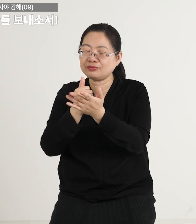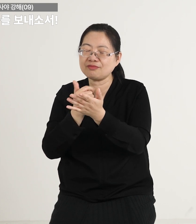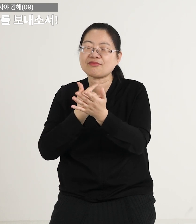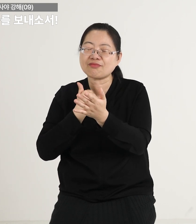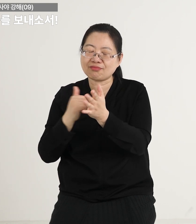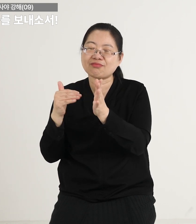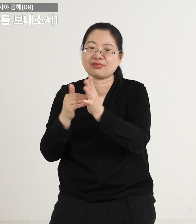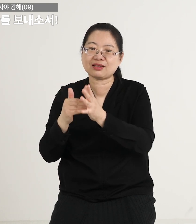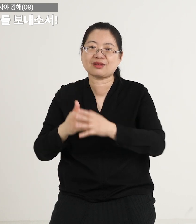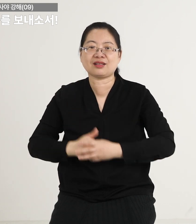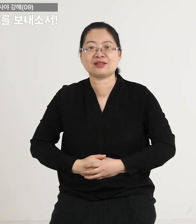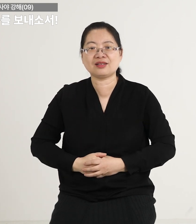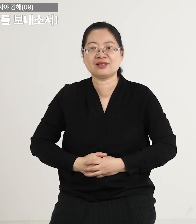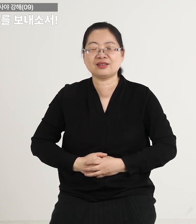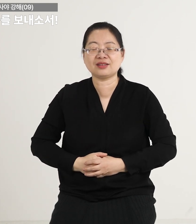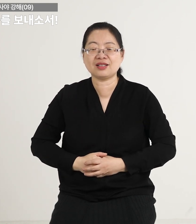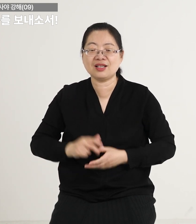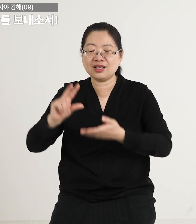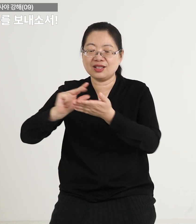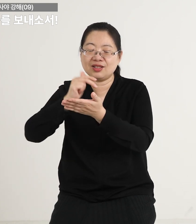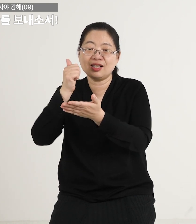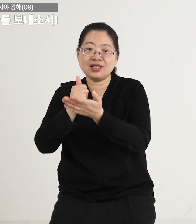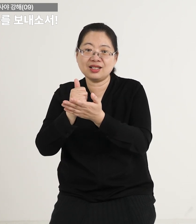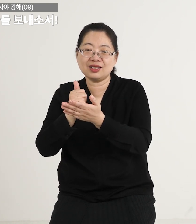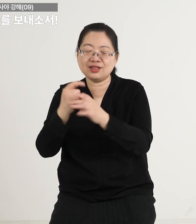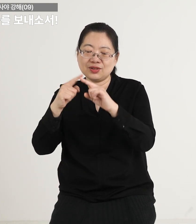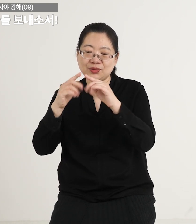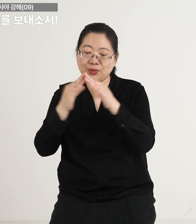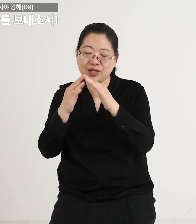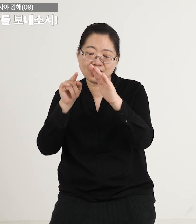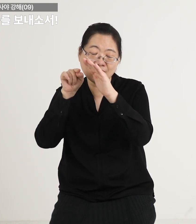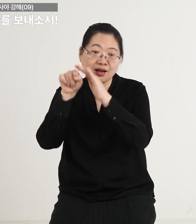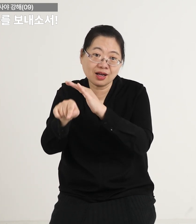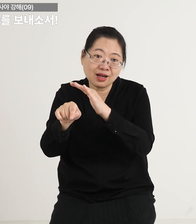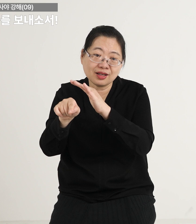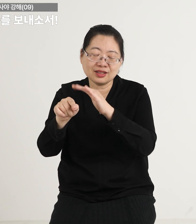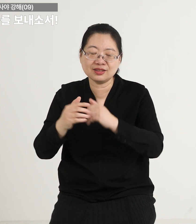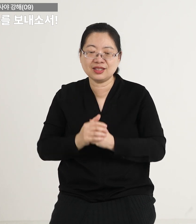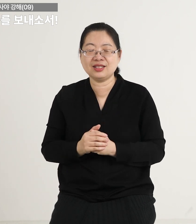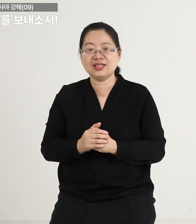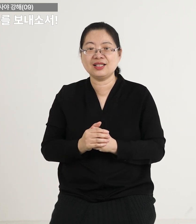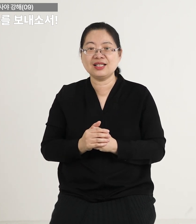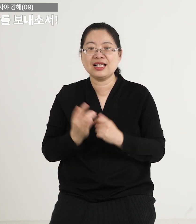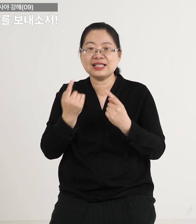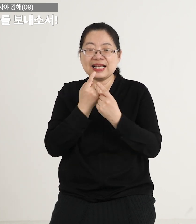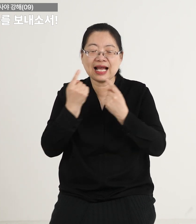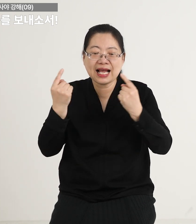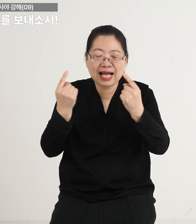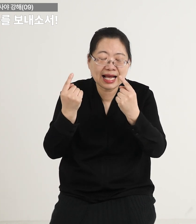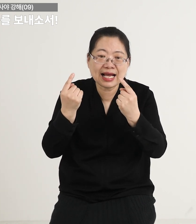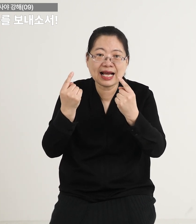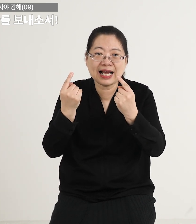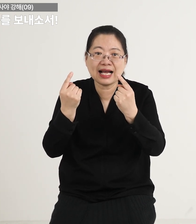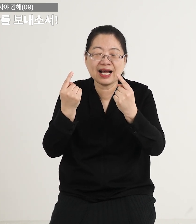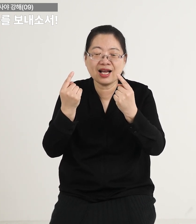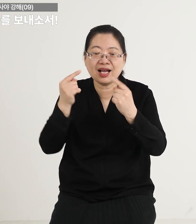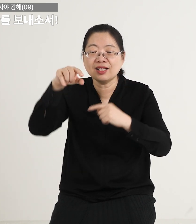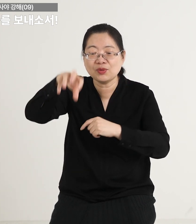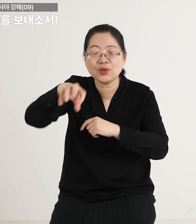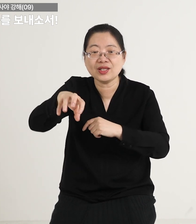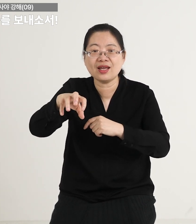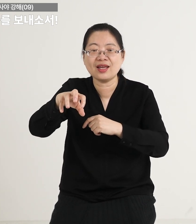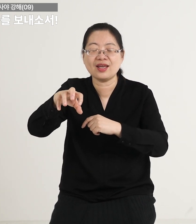범죄하되 곧 여호와의 성전에 들어가서 향단에 분향하려